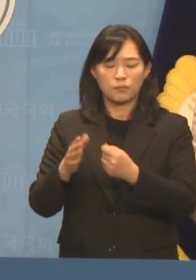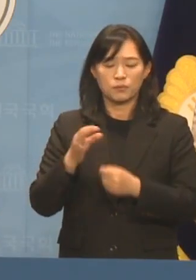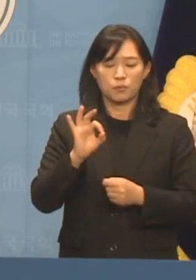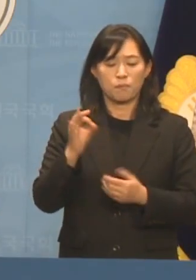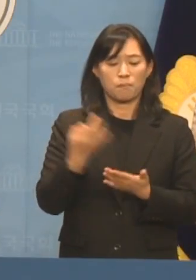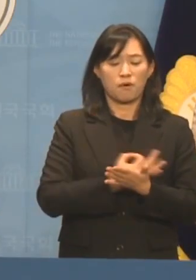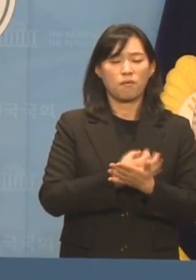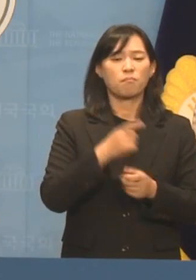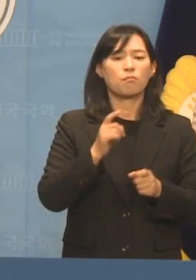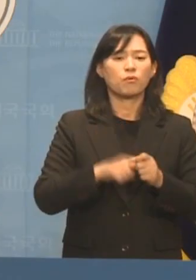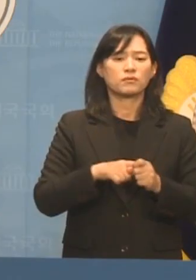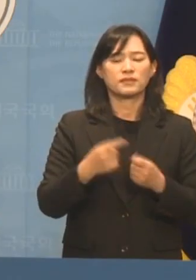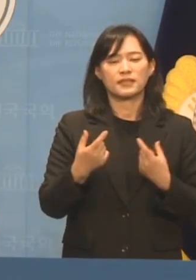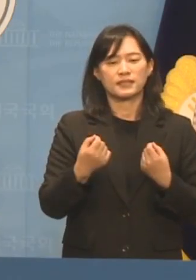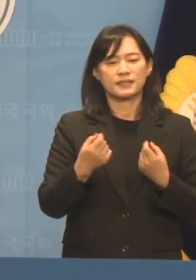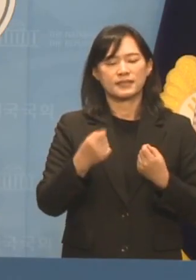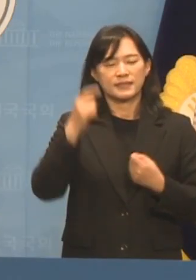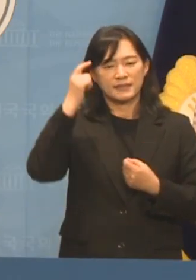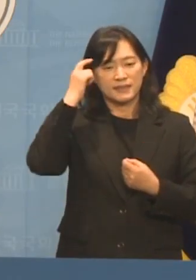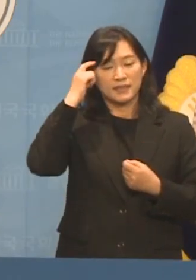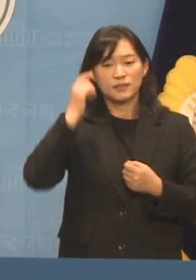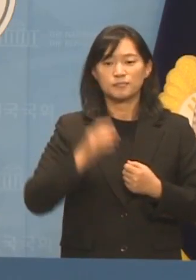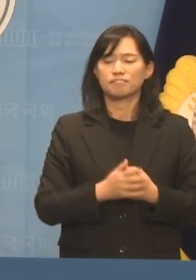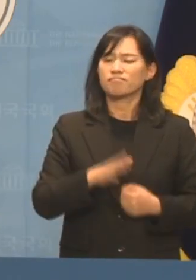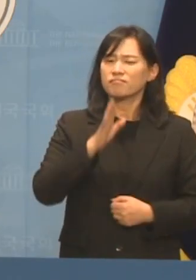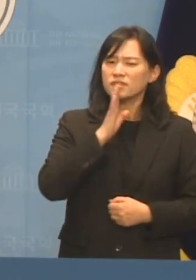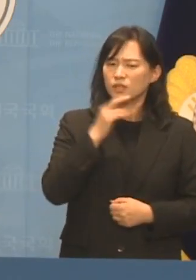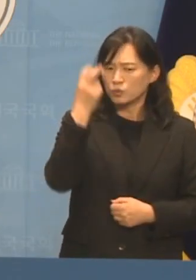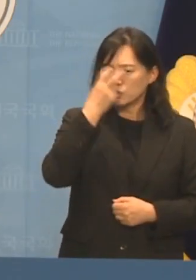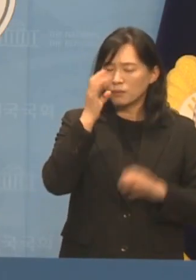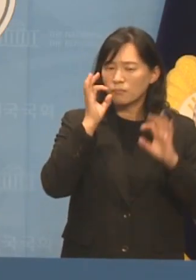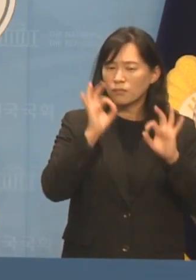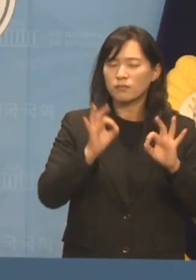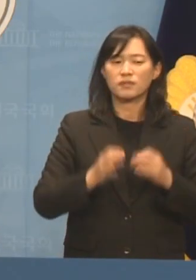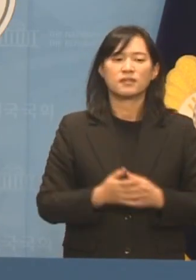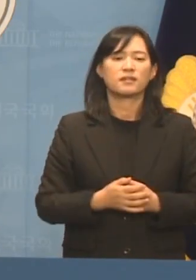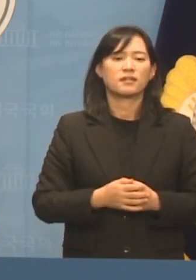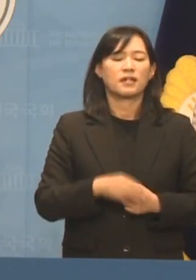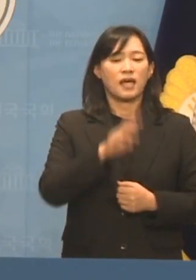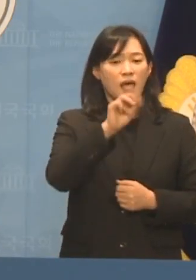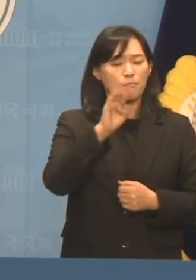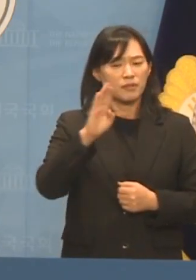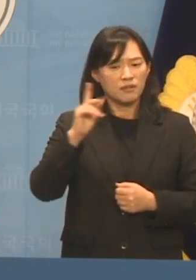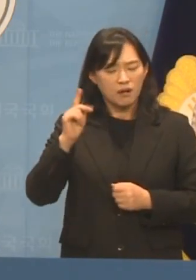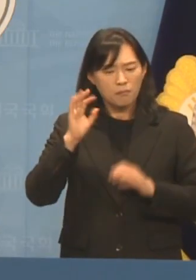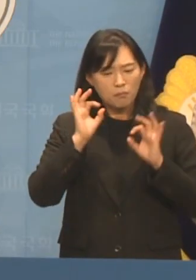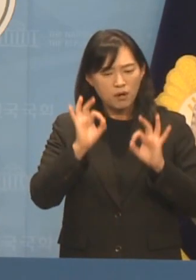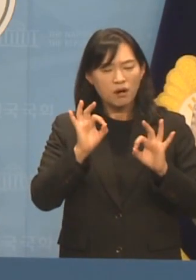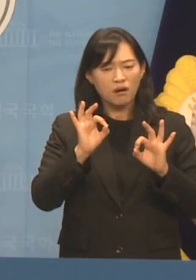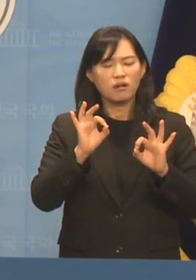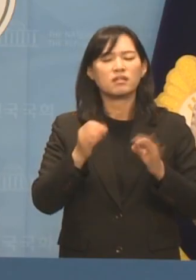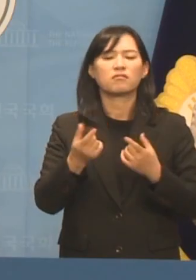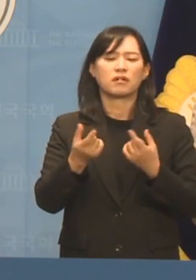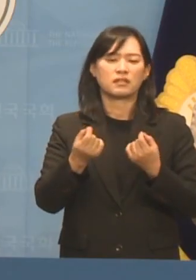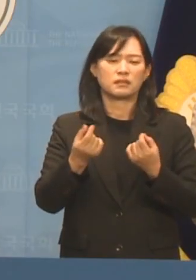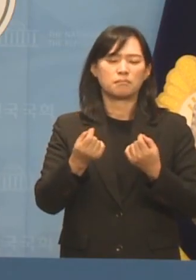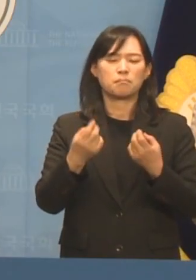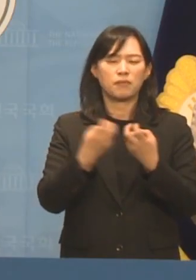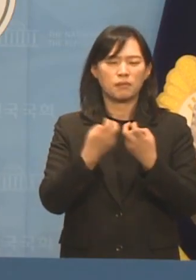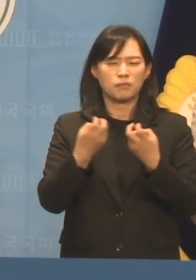그런 전략하에서 한 것이 아닌가 생각이 들고 또 실제로 저희가 조사해 본 바에 의하면 MBK가 이런 방식으로 인수한 회사